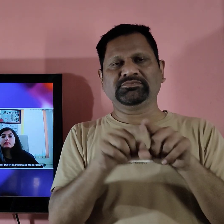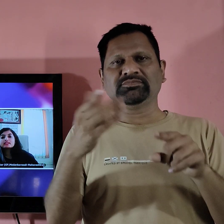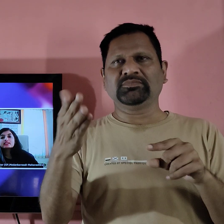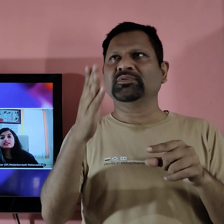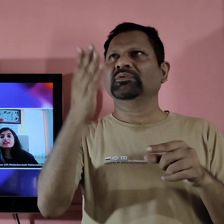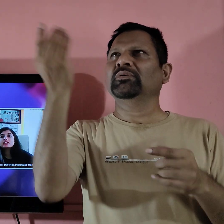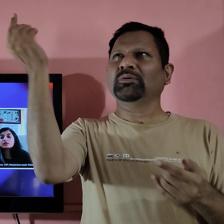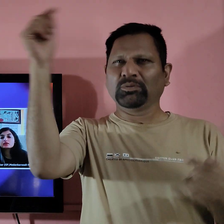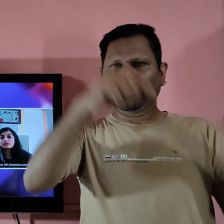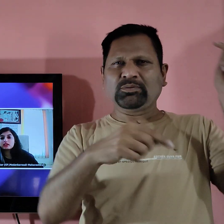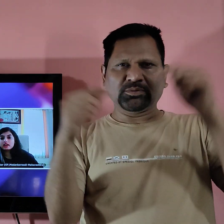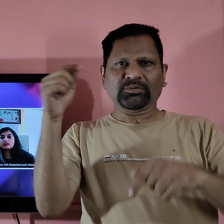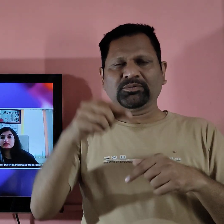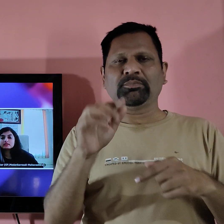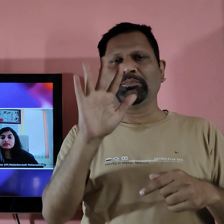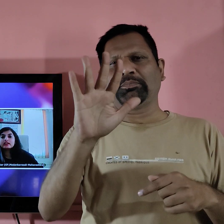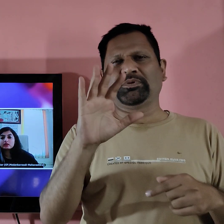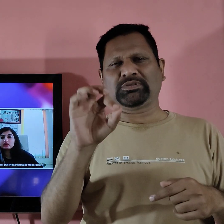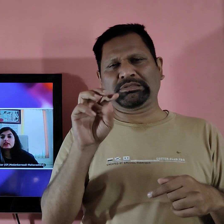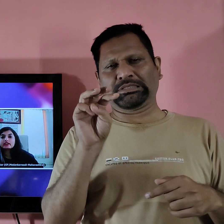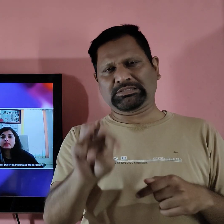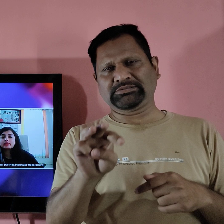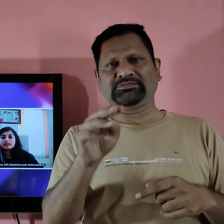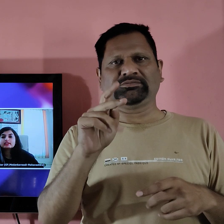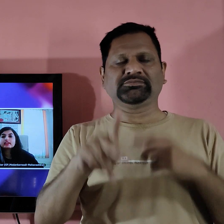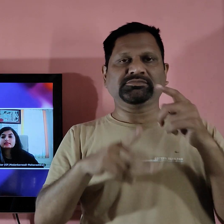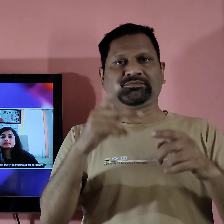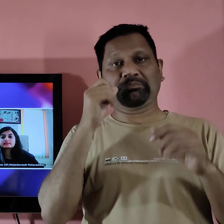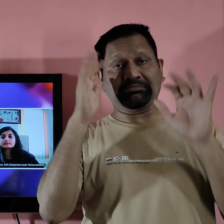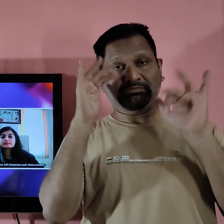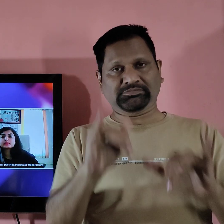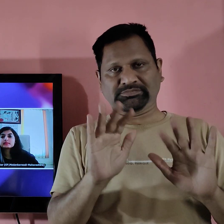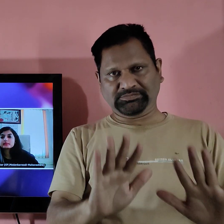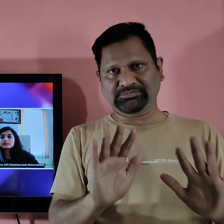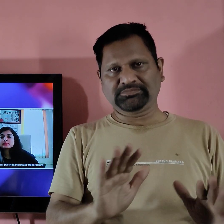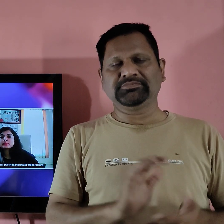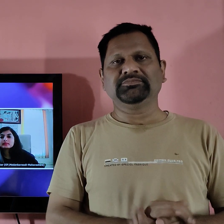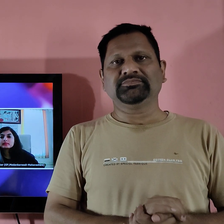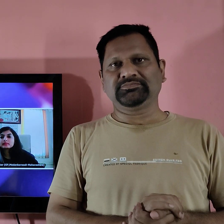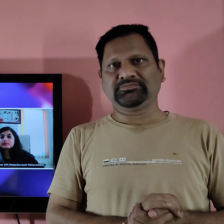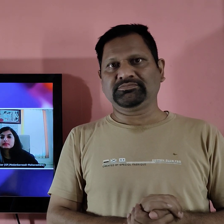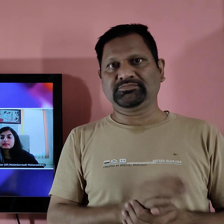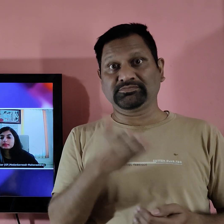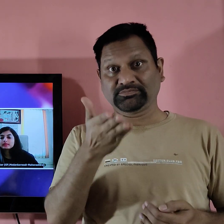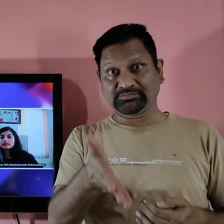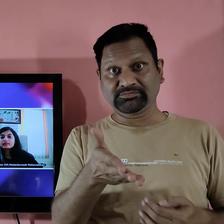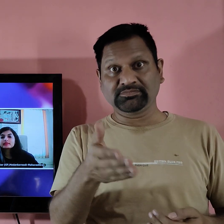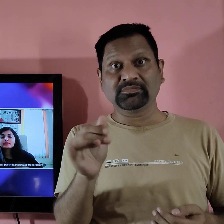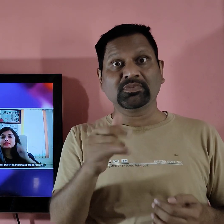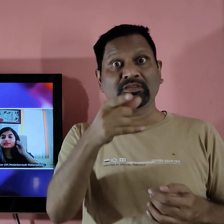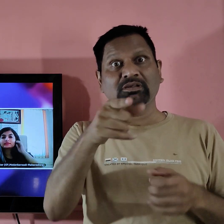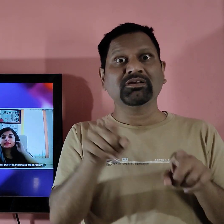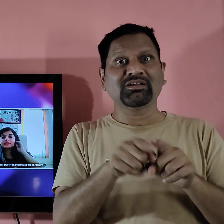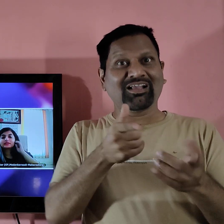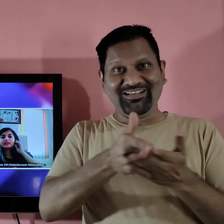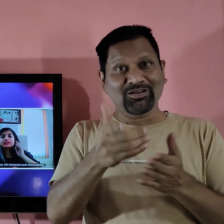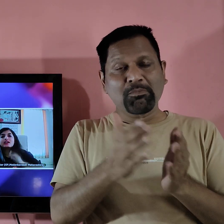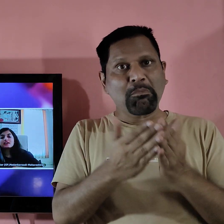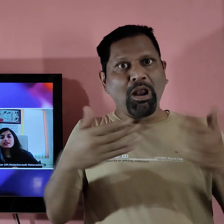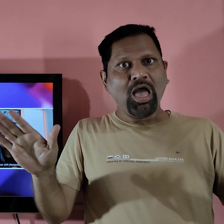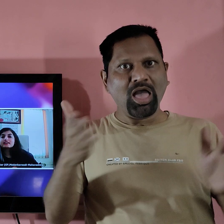से लगभग 50,000 लोग रहने को है, यहाँ पे रहते हैं। तो आपका तो एक प्रकार से बड़ा शहर हो गया है।